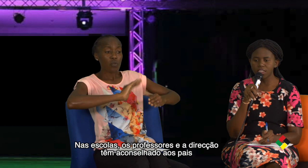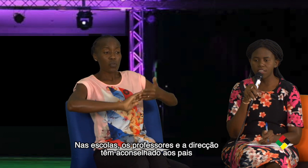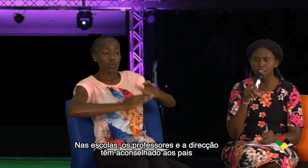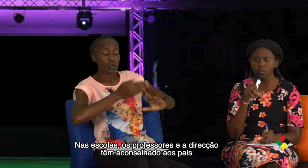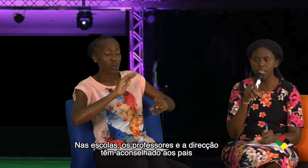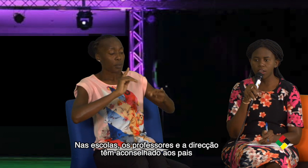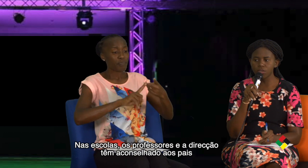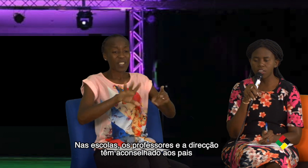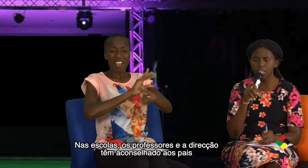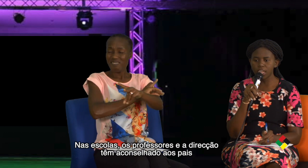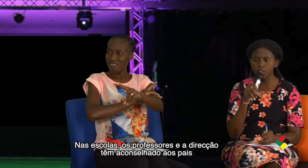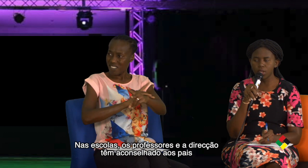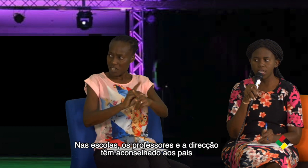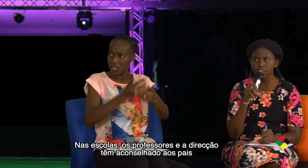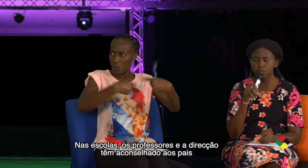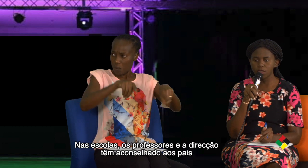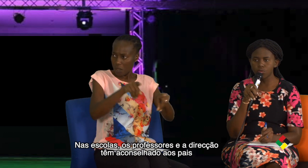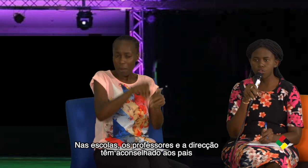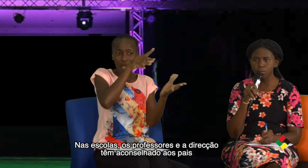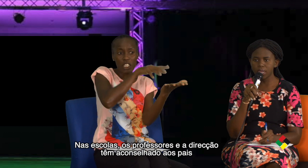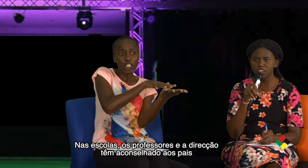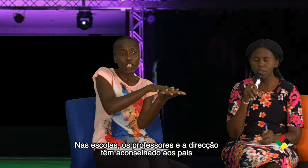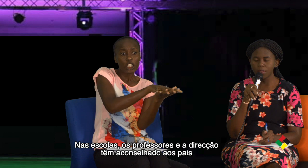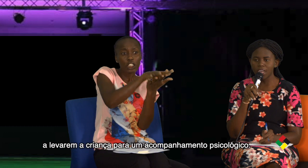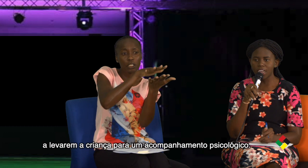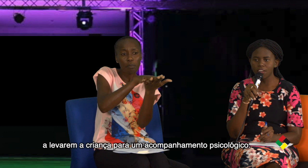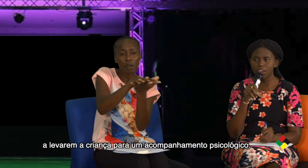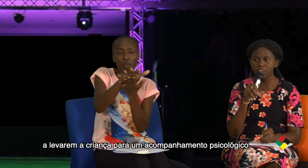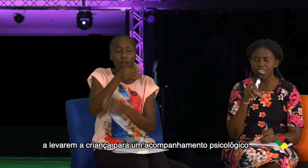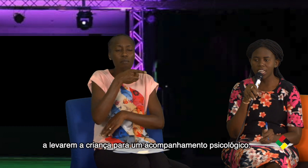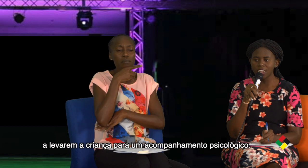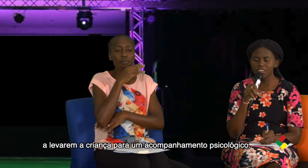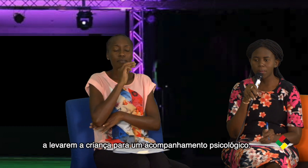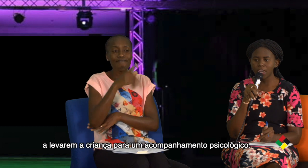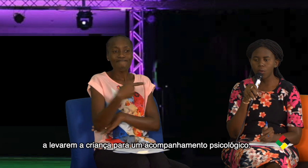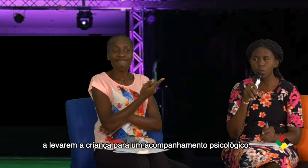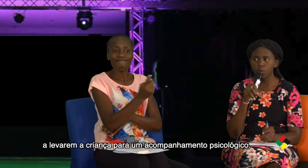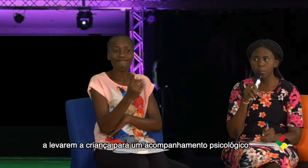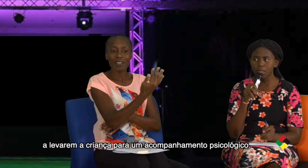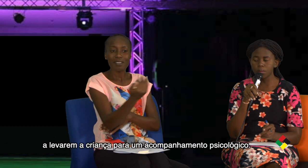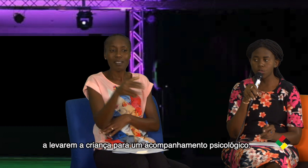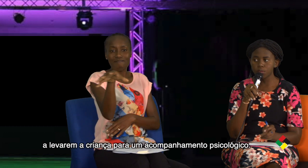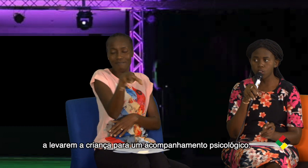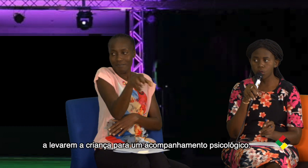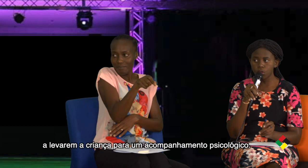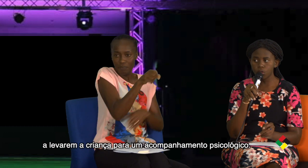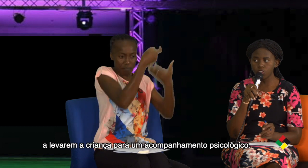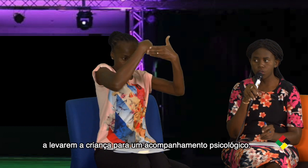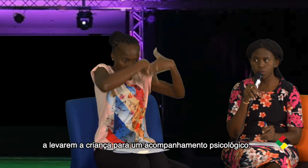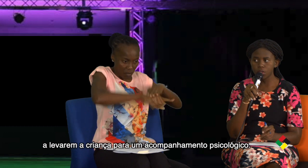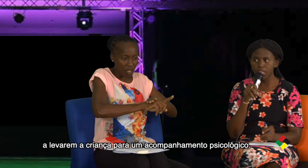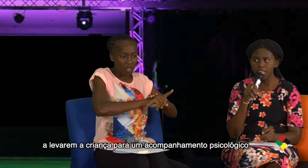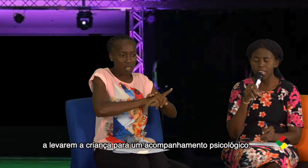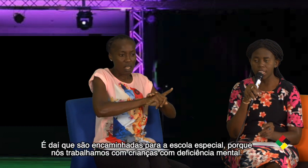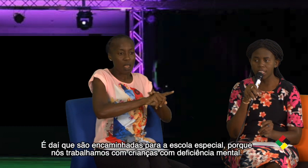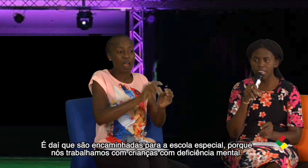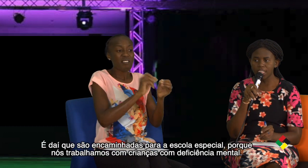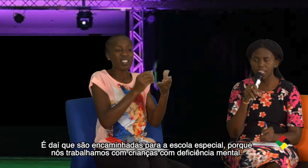direção, têm aconselhado a esses mesmos pais a levarem a criança para um acompanhamento psicológico. É daí que elas